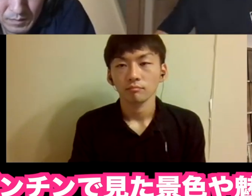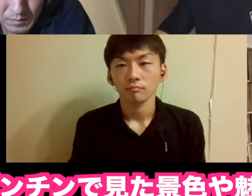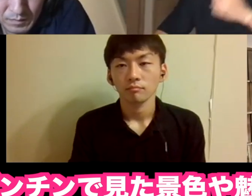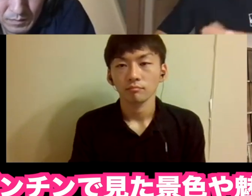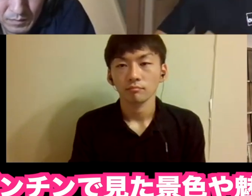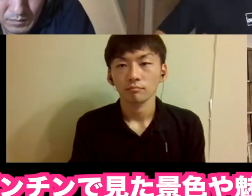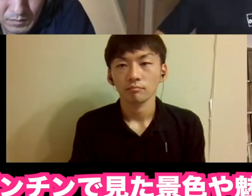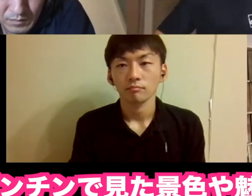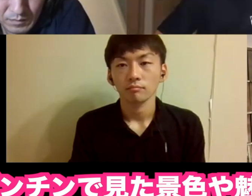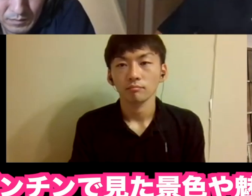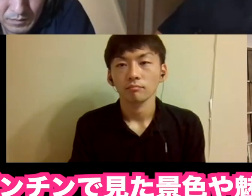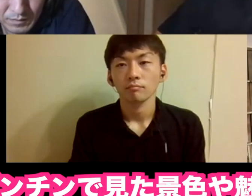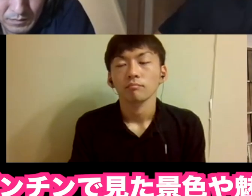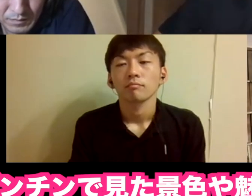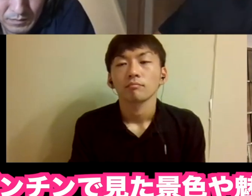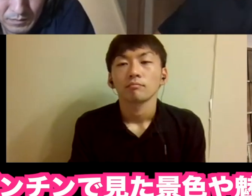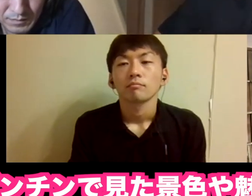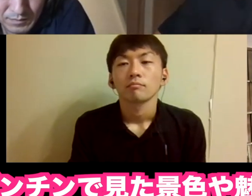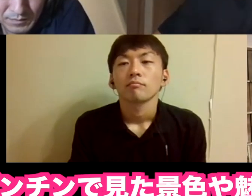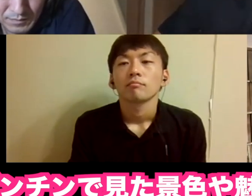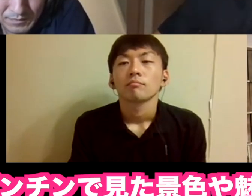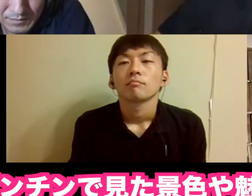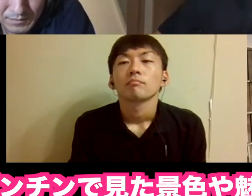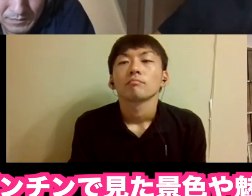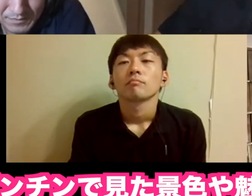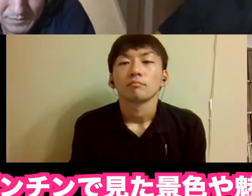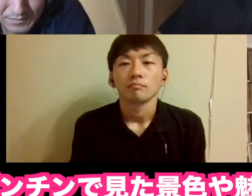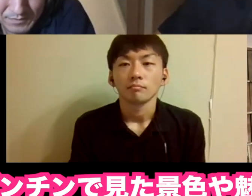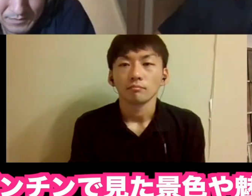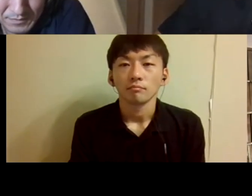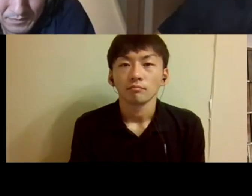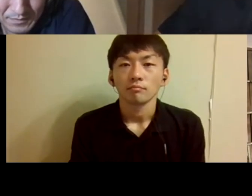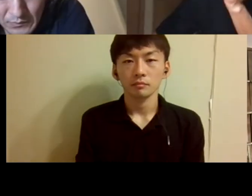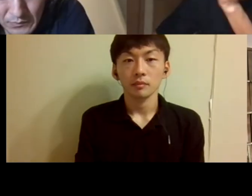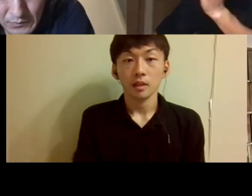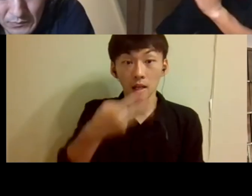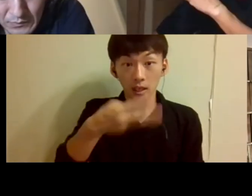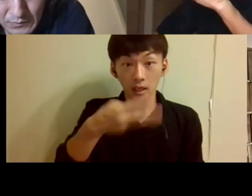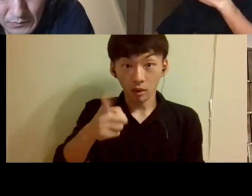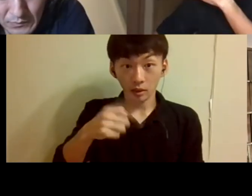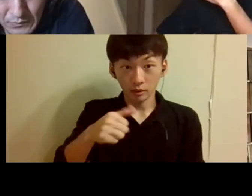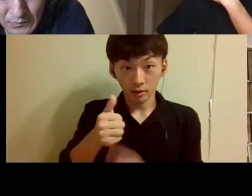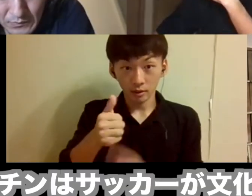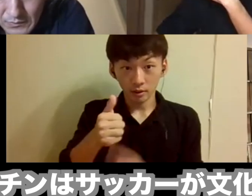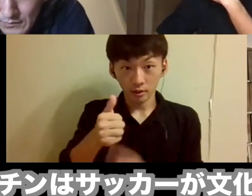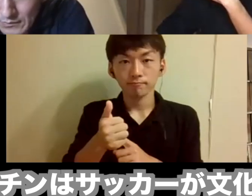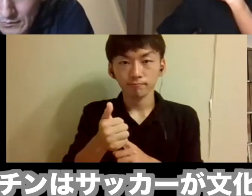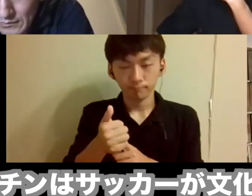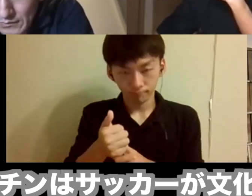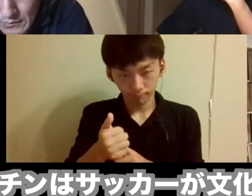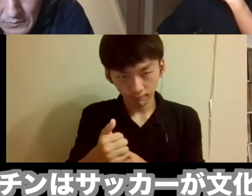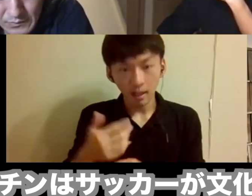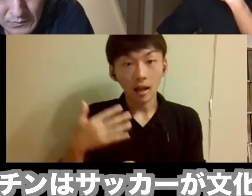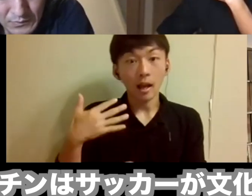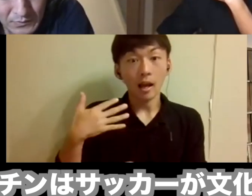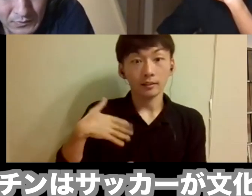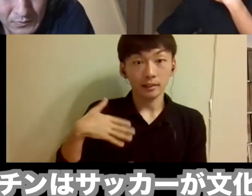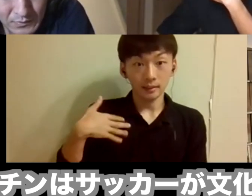もトークンで流しながらがありますかそうですねでもアルゼンチンは本当にそのサッカー